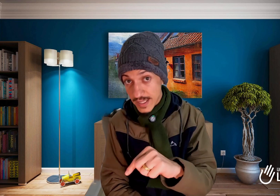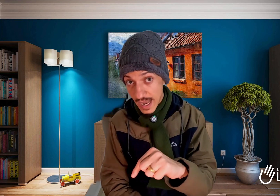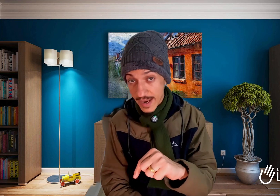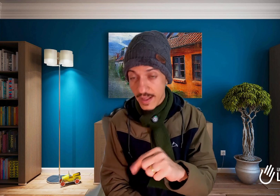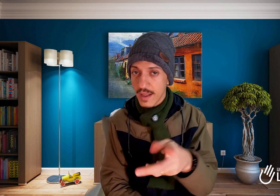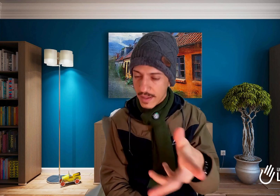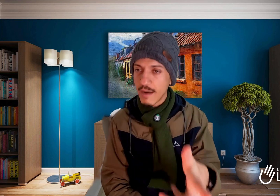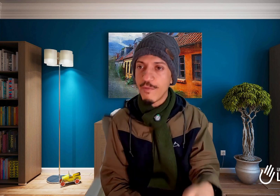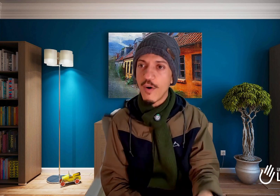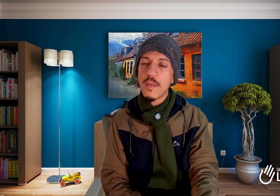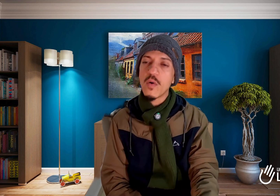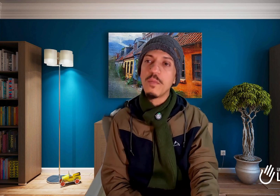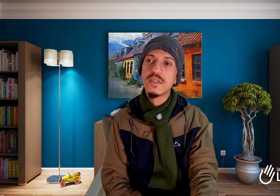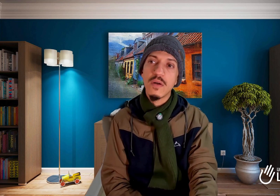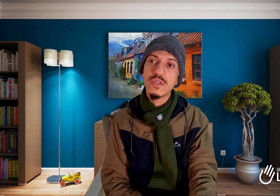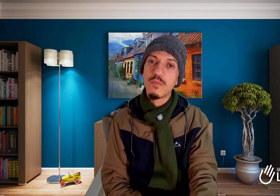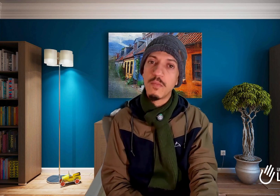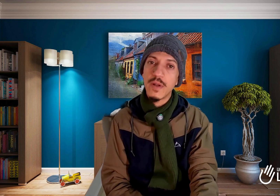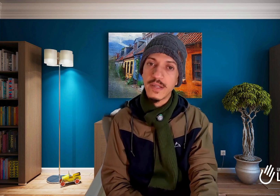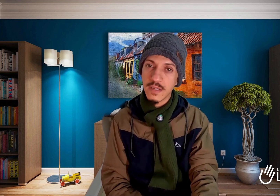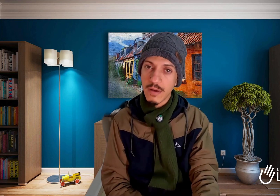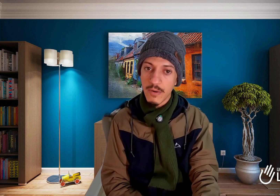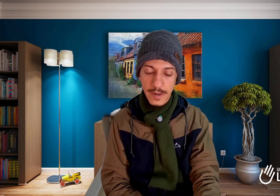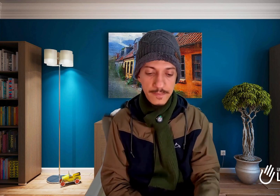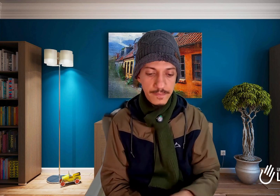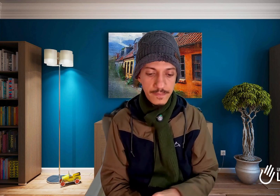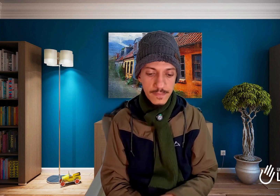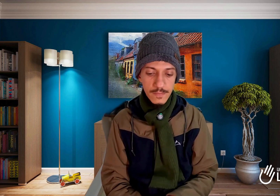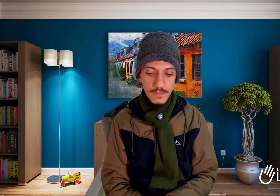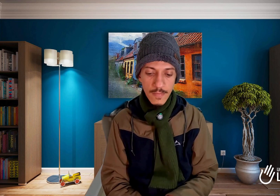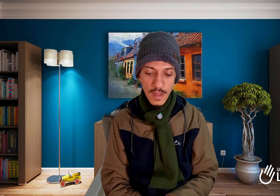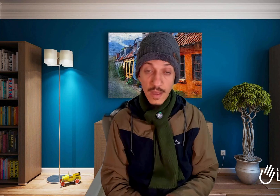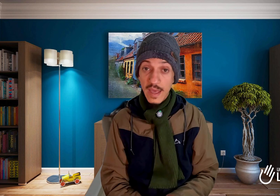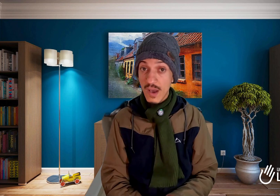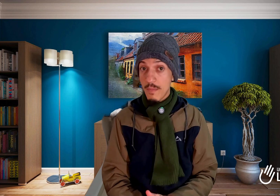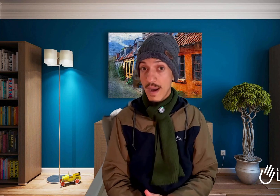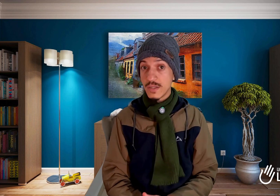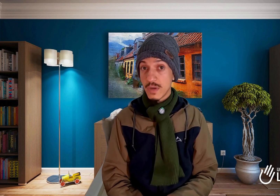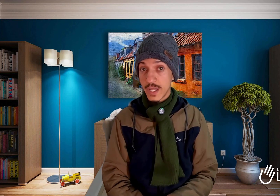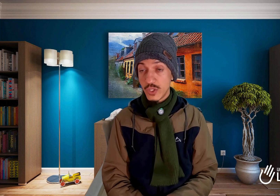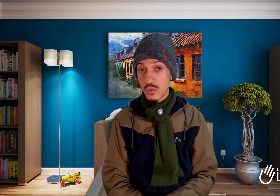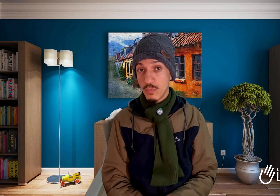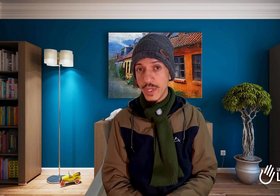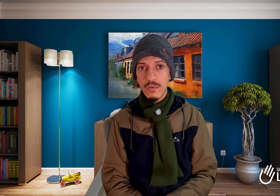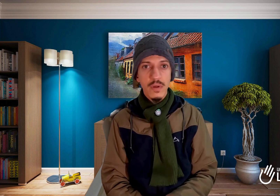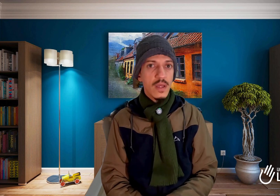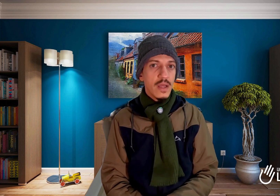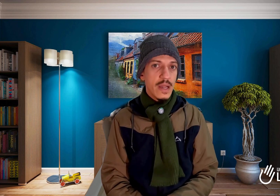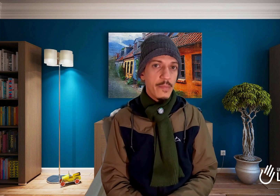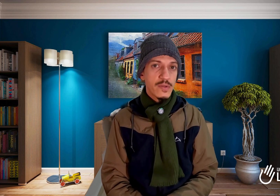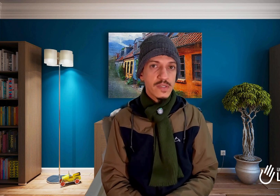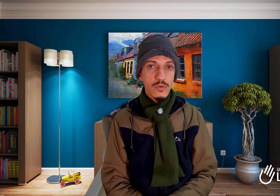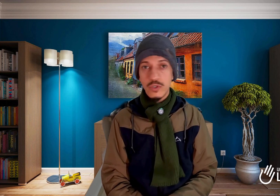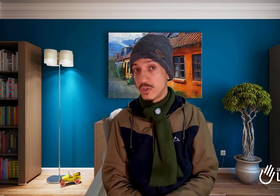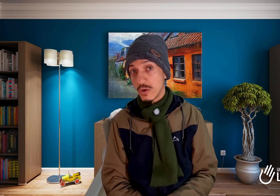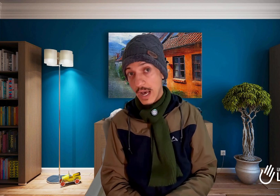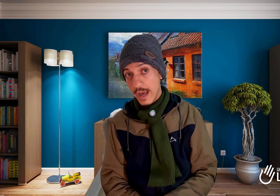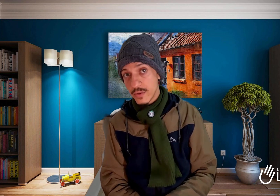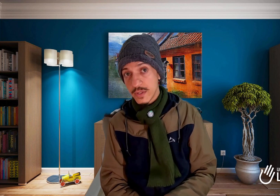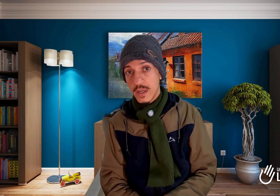popularizarem da forma como estão se popularizando agora. Eu, Madison, acredito muito na produção de dicionários